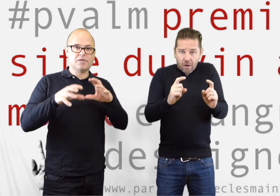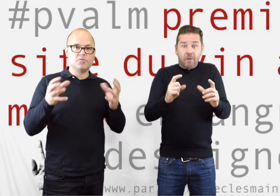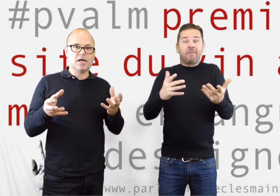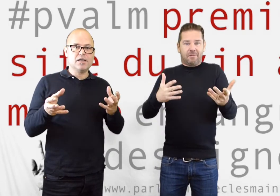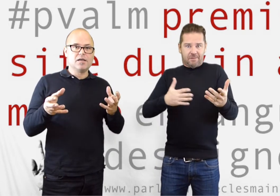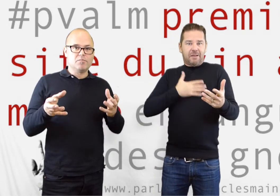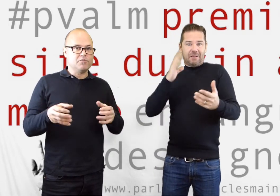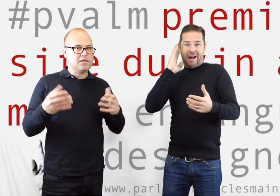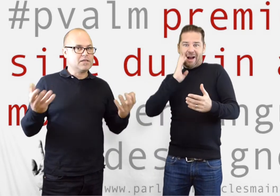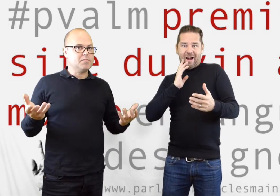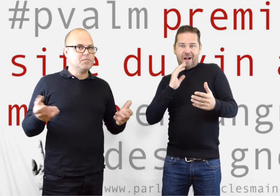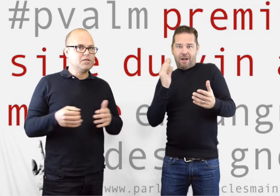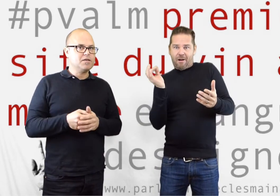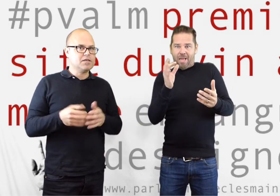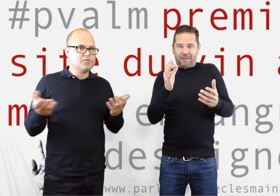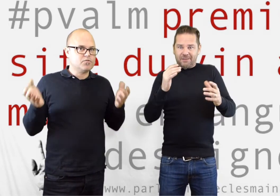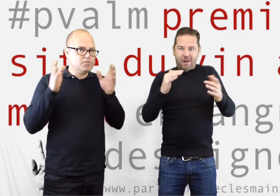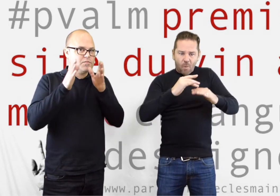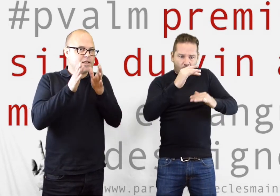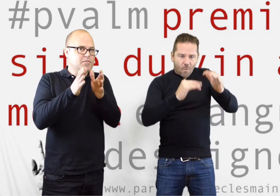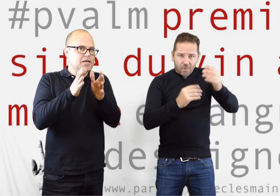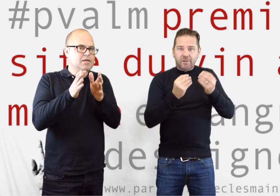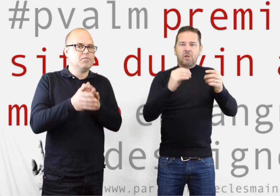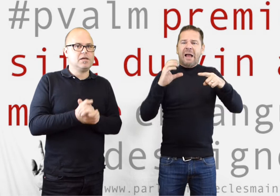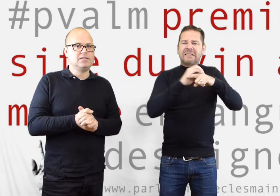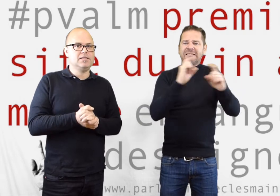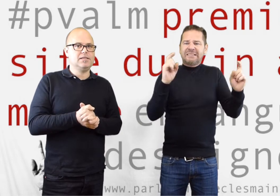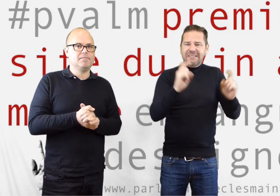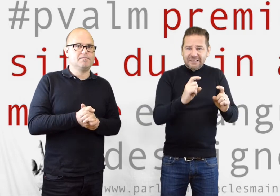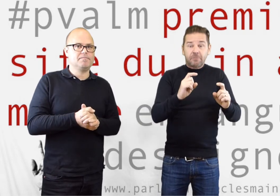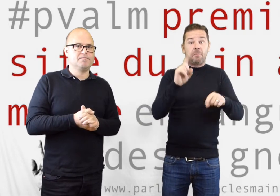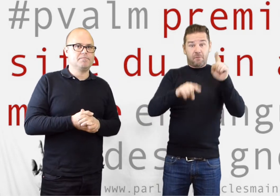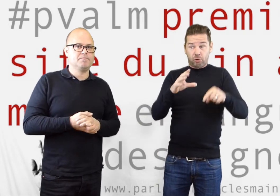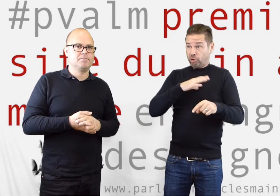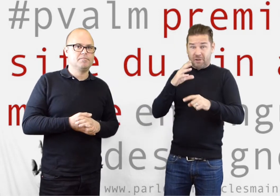acidité avec du gras, mais vous avez quand même des vins qui sont souvent très marqués par l'acidité.